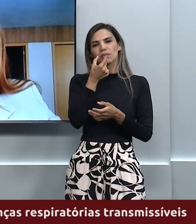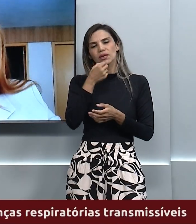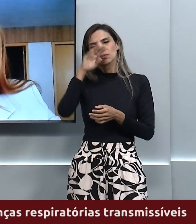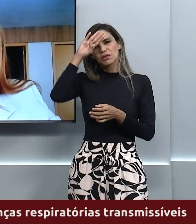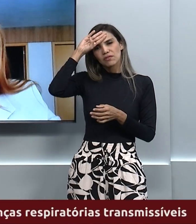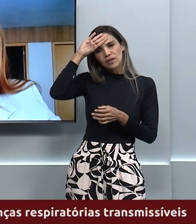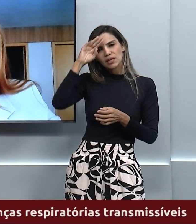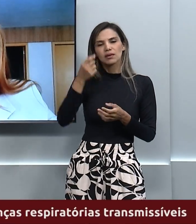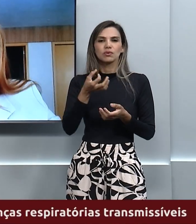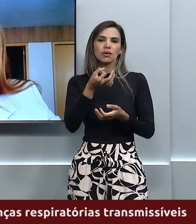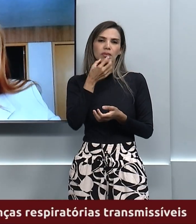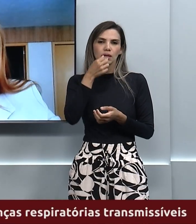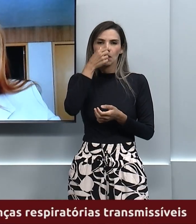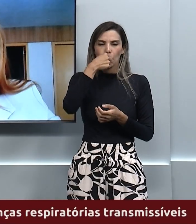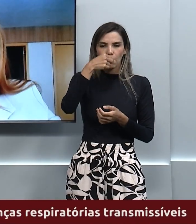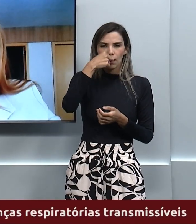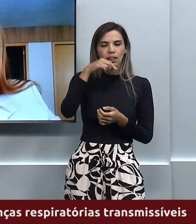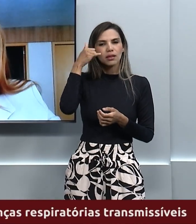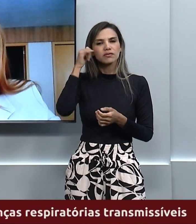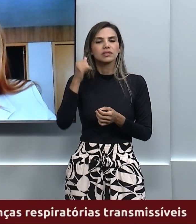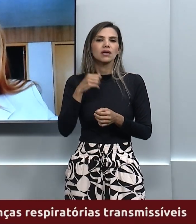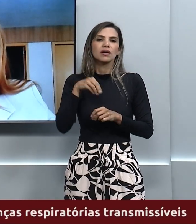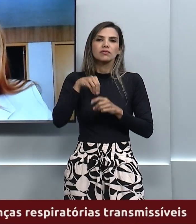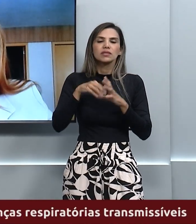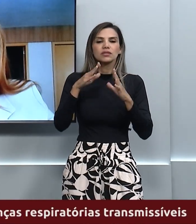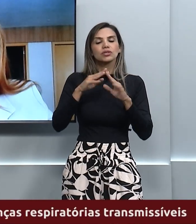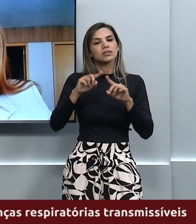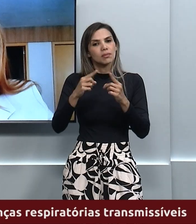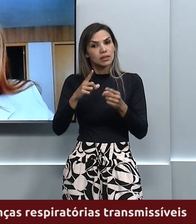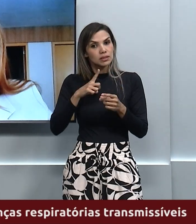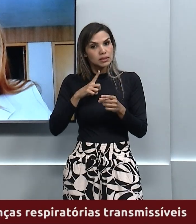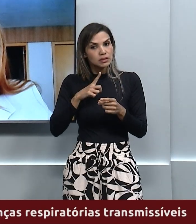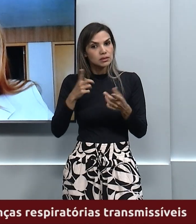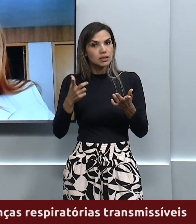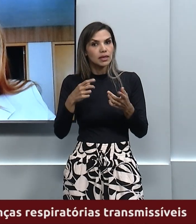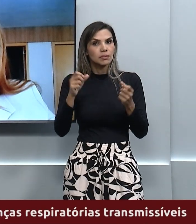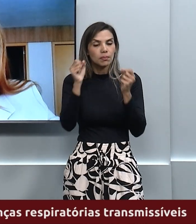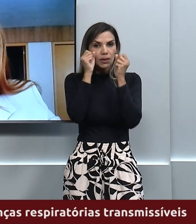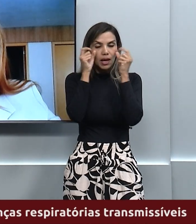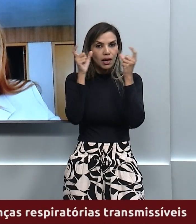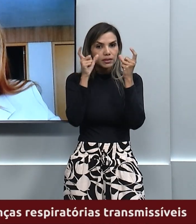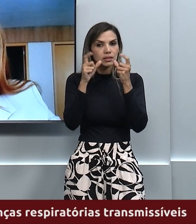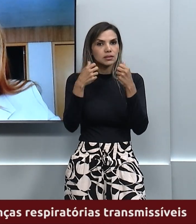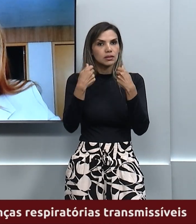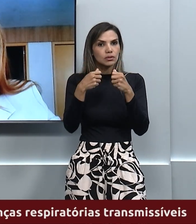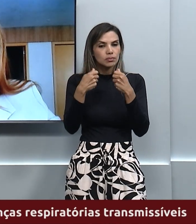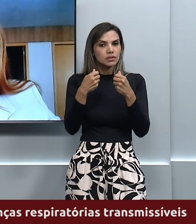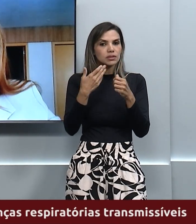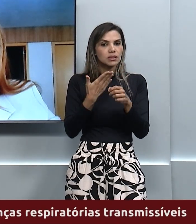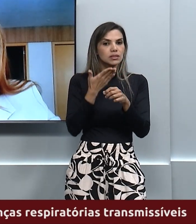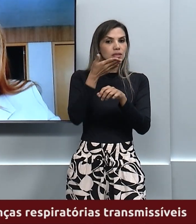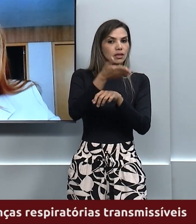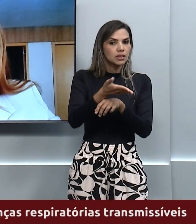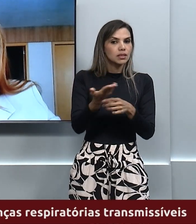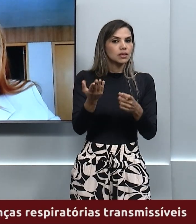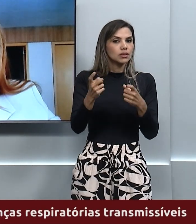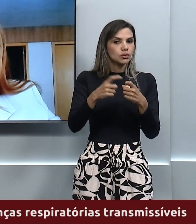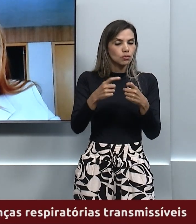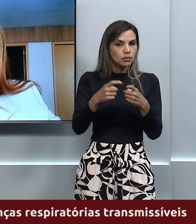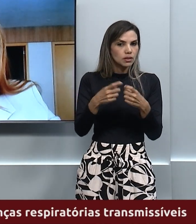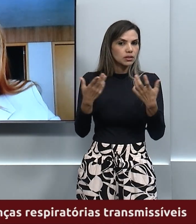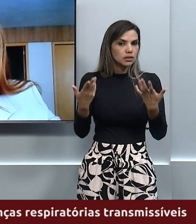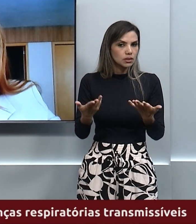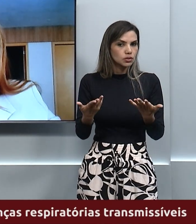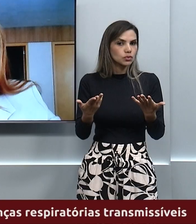febre, um remédio, né, para coriza, fica em casa, mas existe um momento em que é importante levar essa pessoa, principalmente aquela que tem mais risco, para